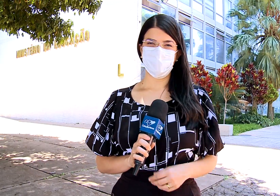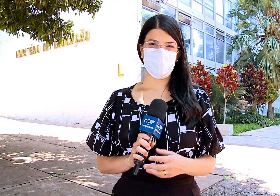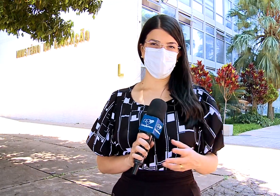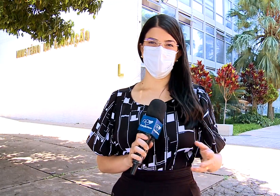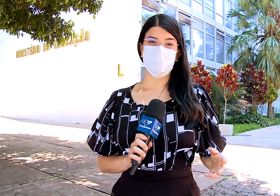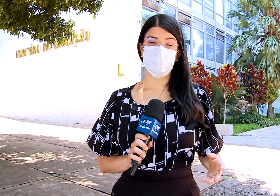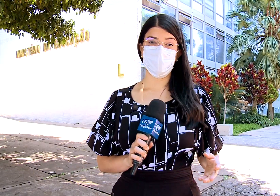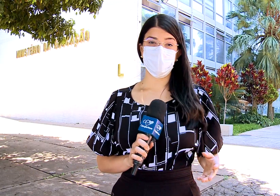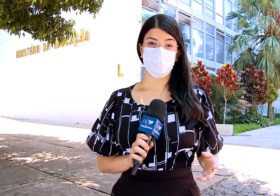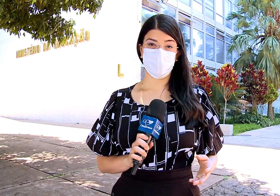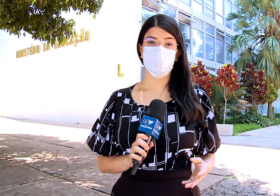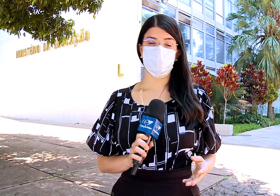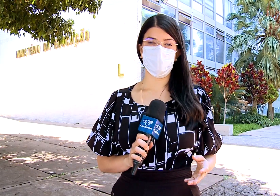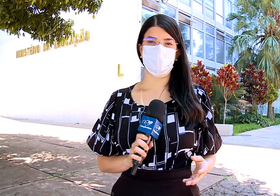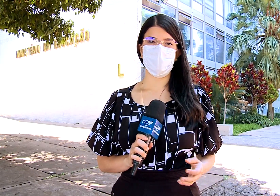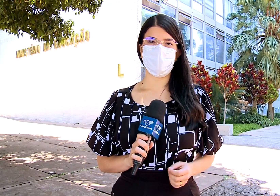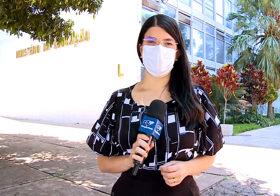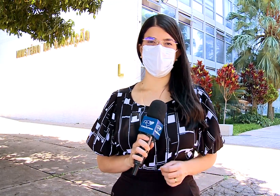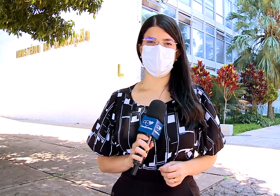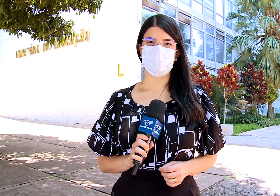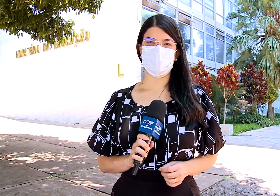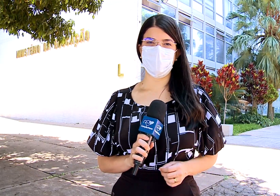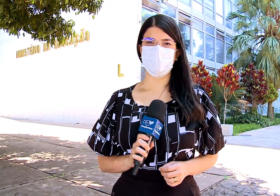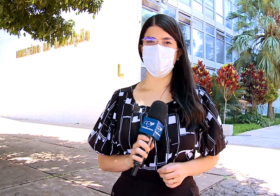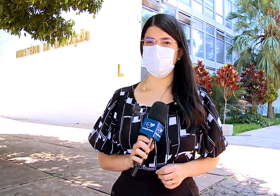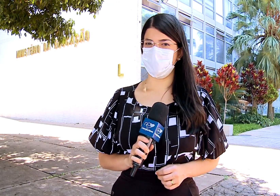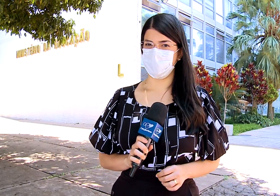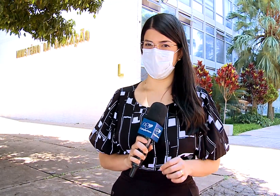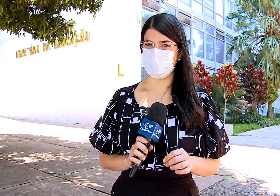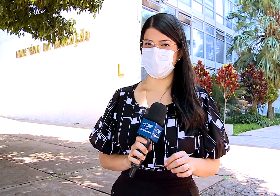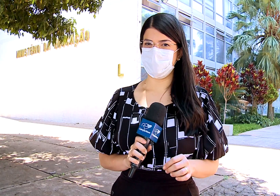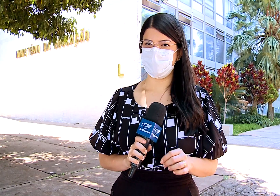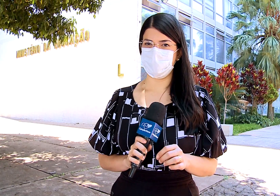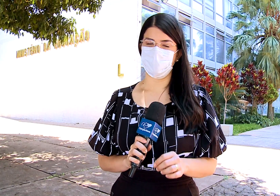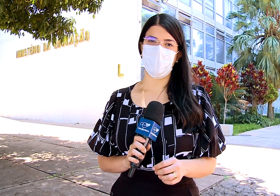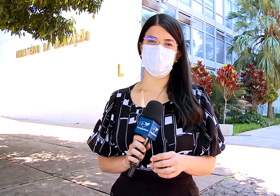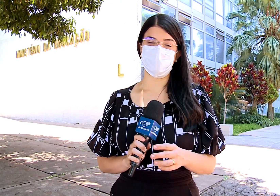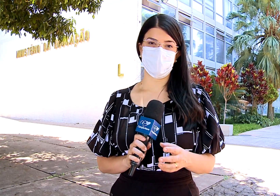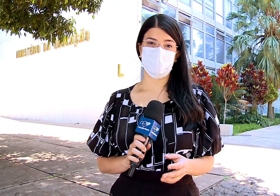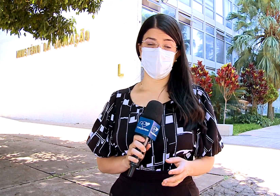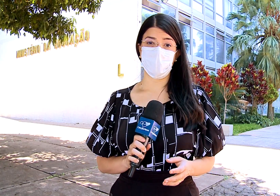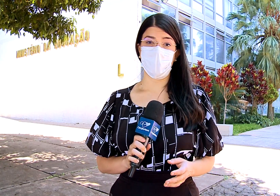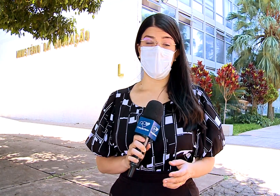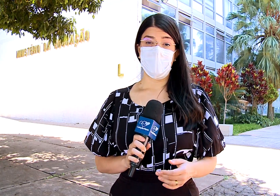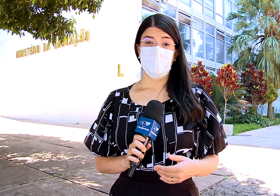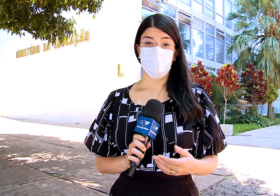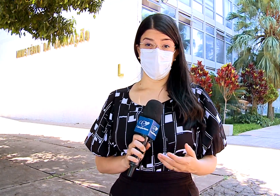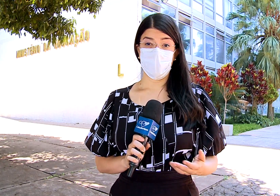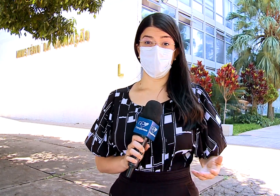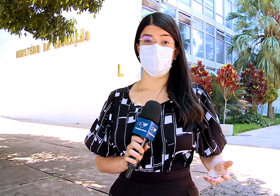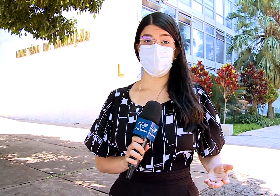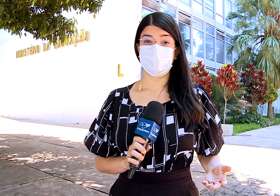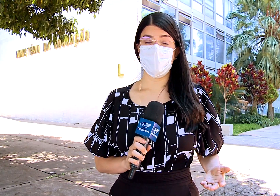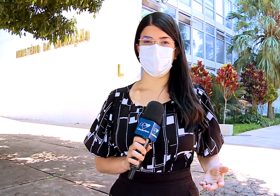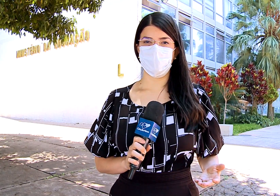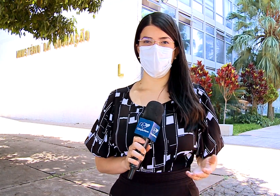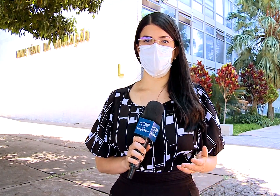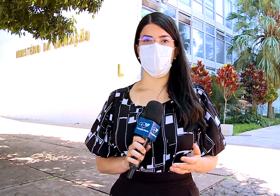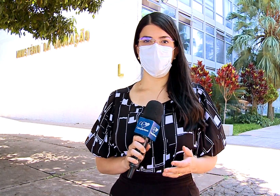educação bilingüe de surdos foi inserida na Lei de Diretrizes e Bases LDB e foi regularizada de acordo